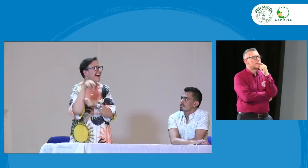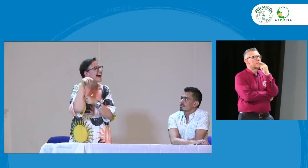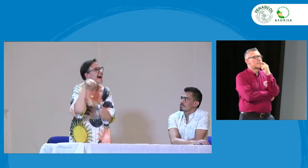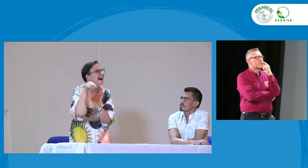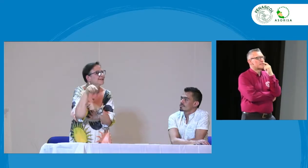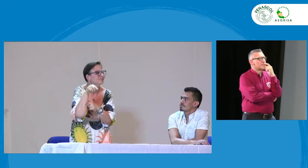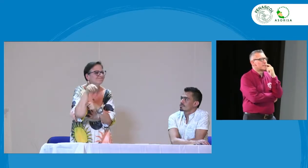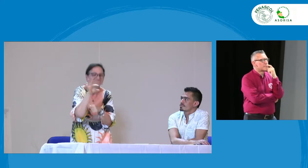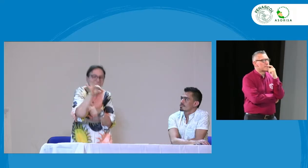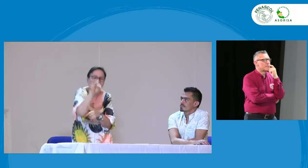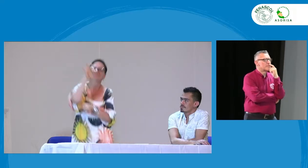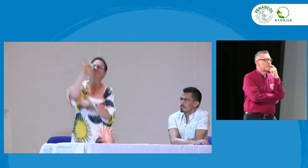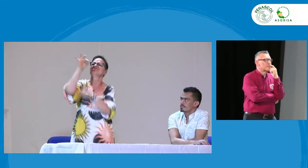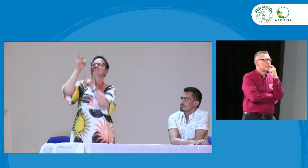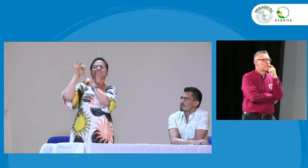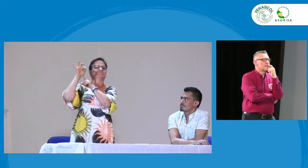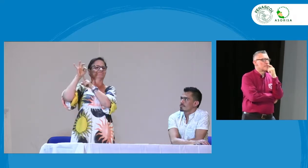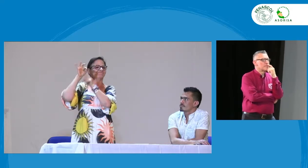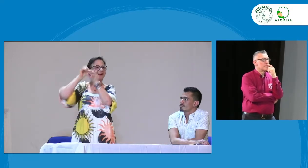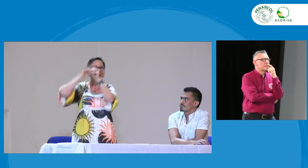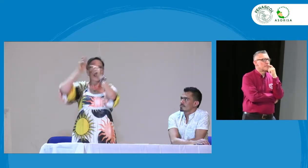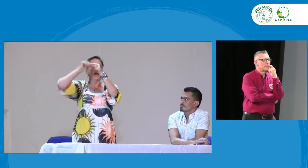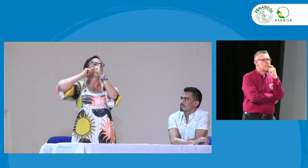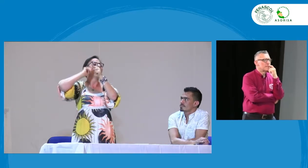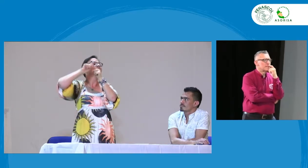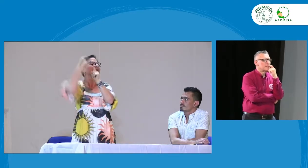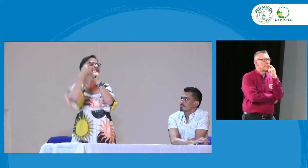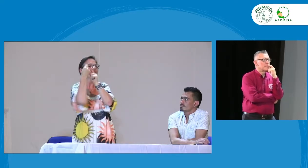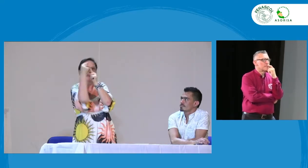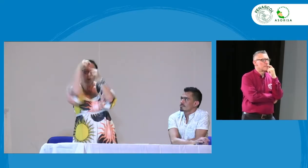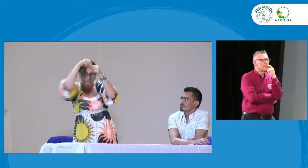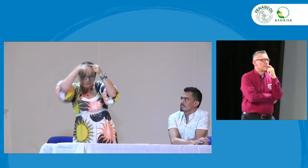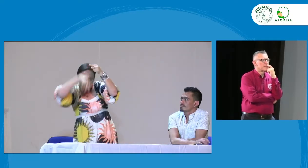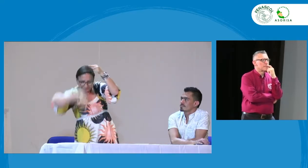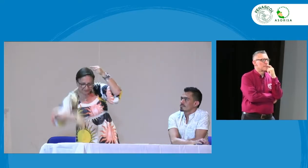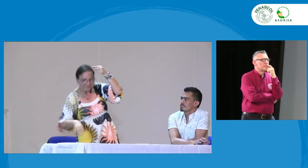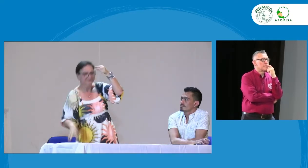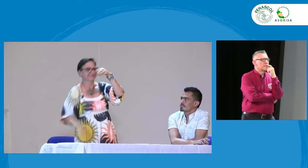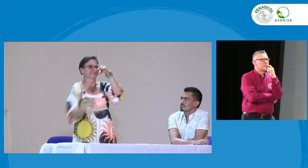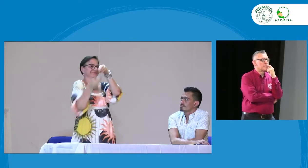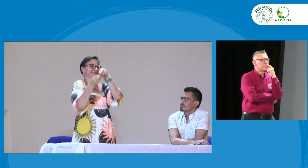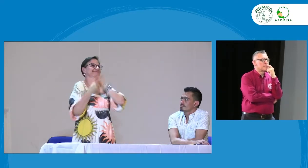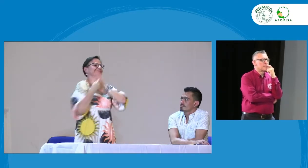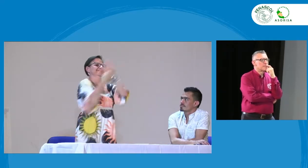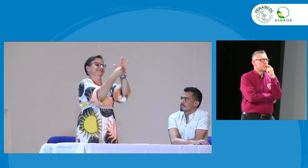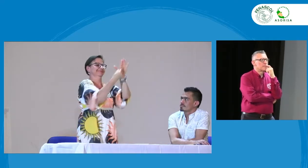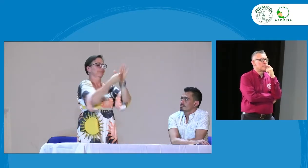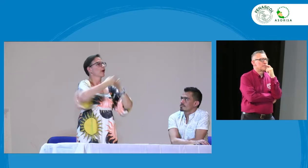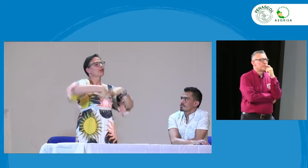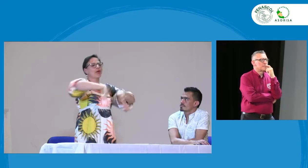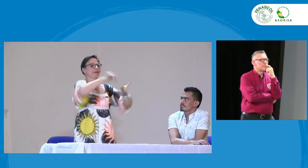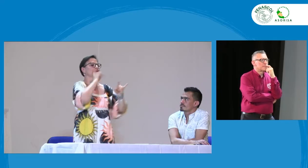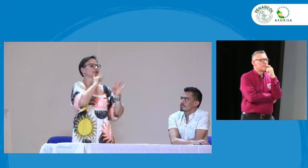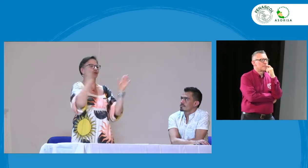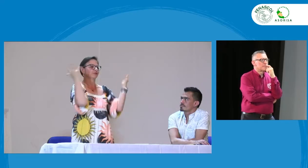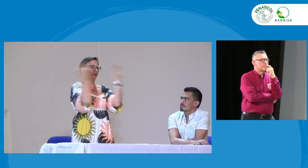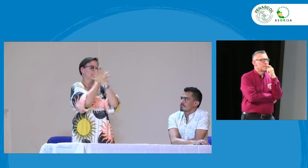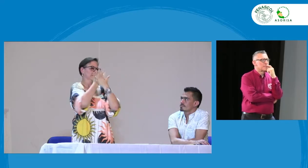del decreto 1421 ¿cómo les ha ido con eso? ¿sí? y sobre todo todo ese alcance específico que tiene